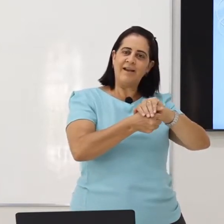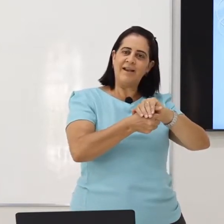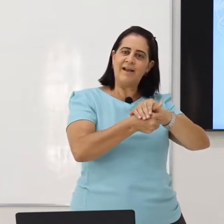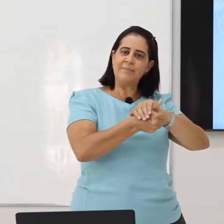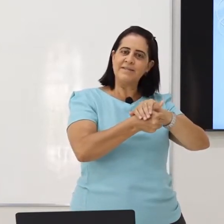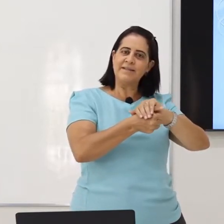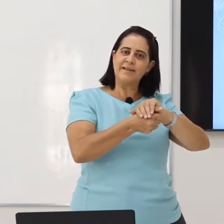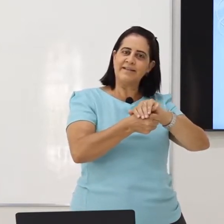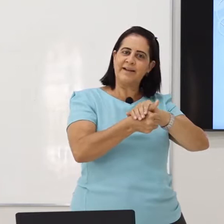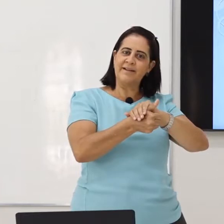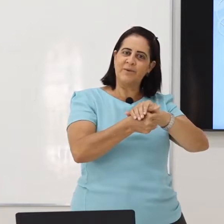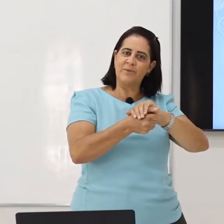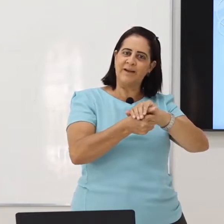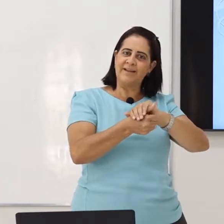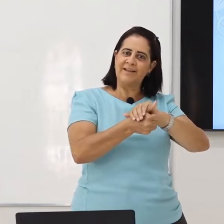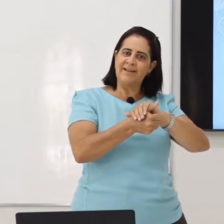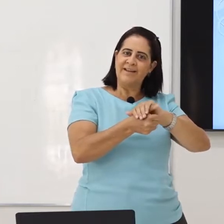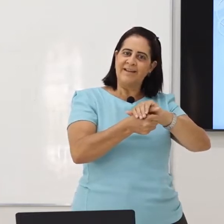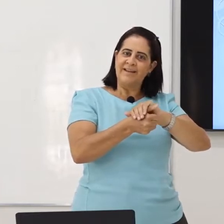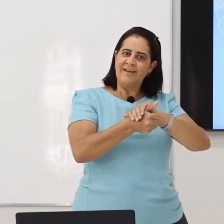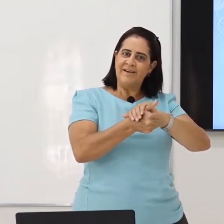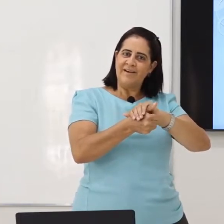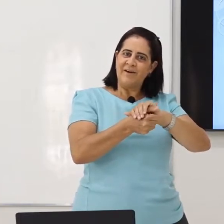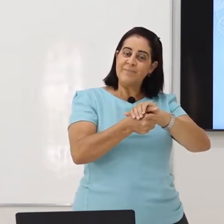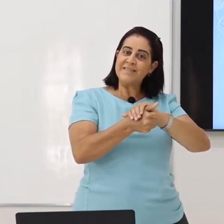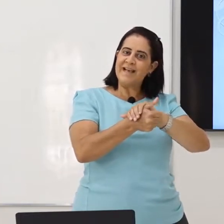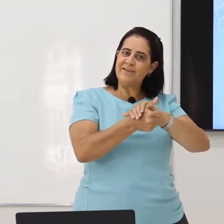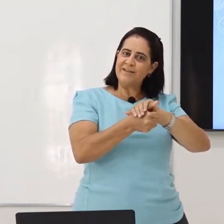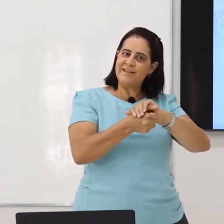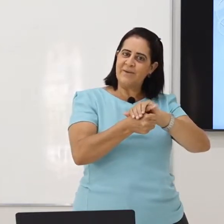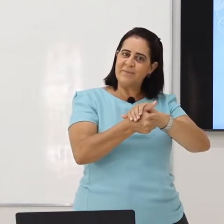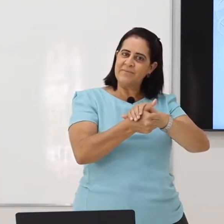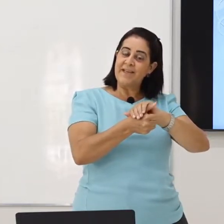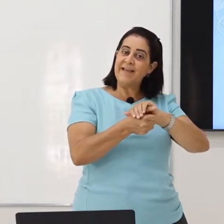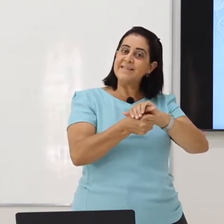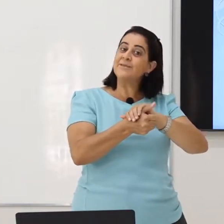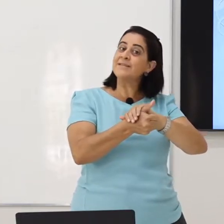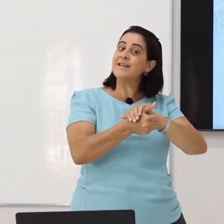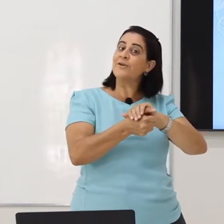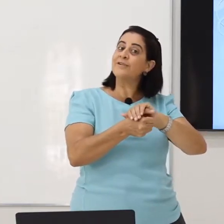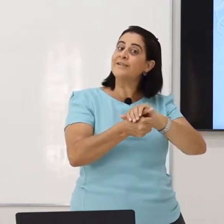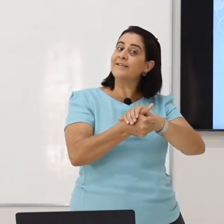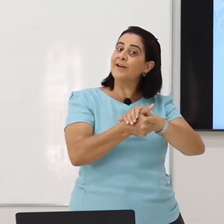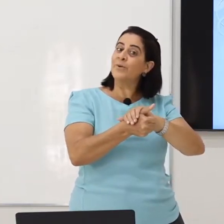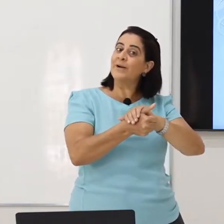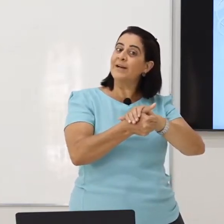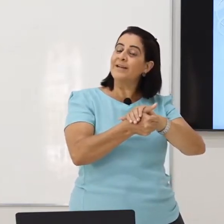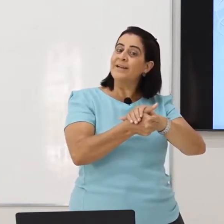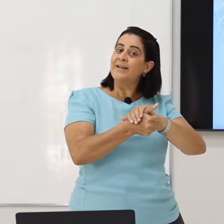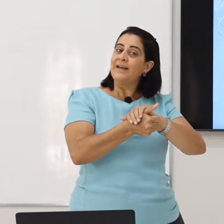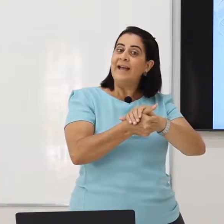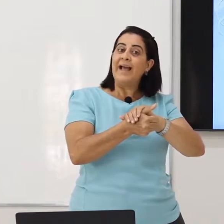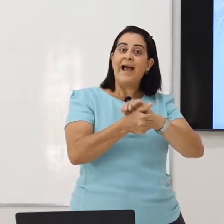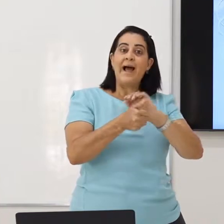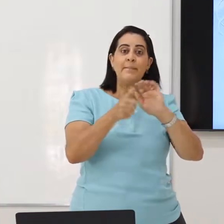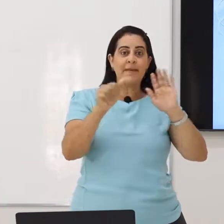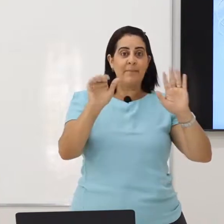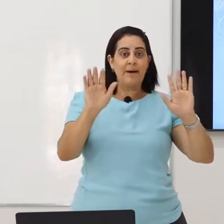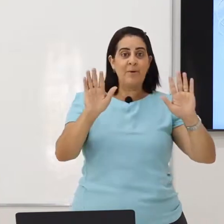lá a cabecinha da tartaruga. Observe então. Esse é o sinal de tartaruga. A minha mão